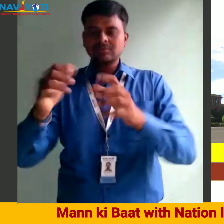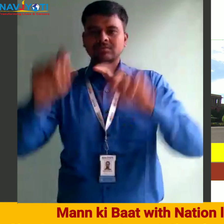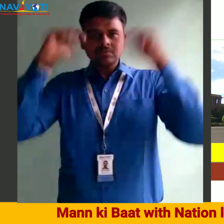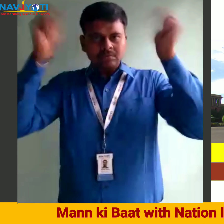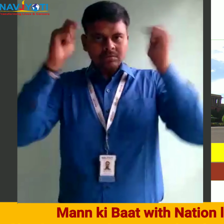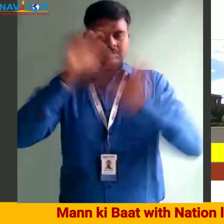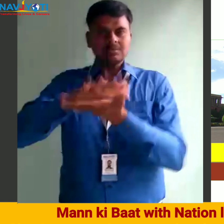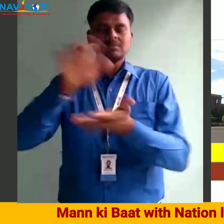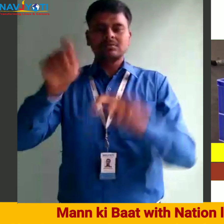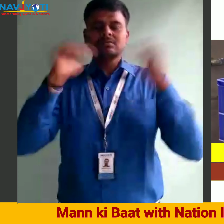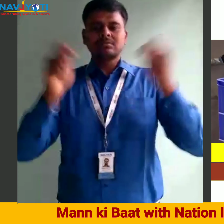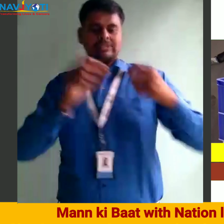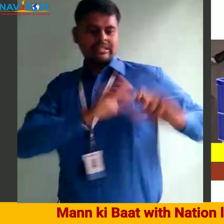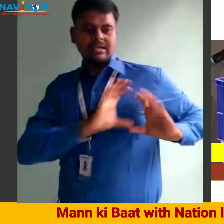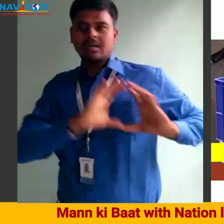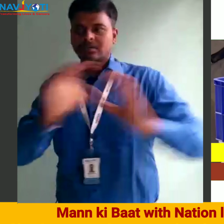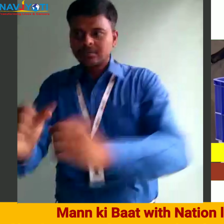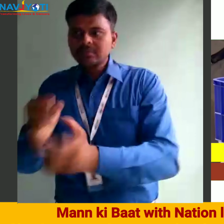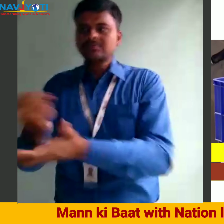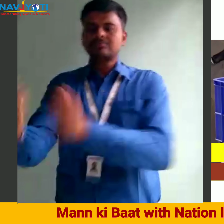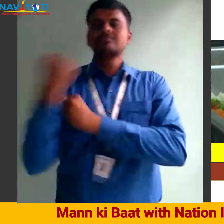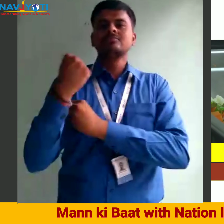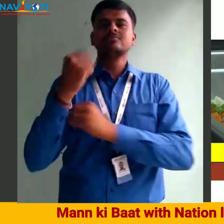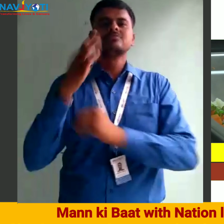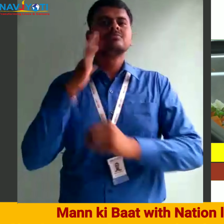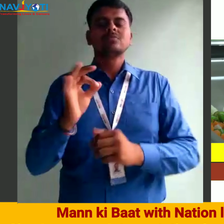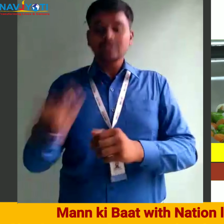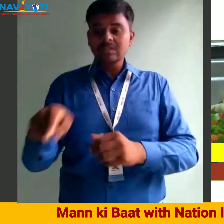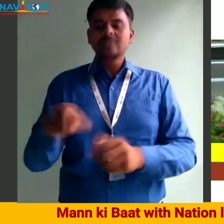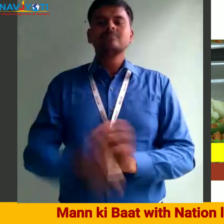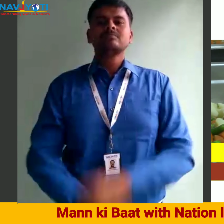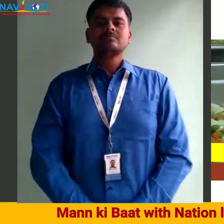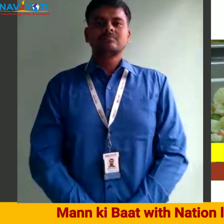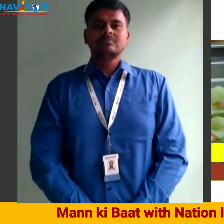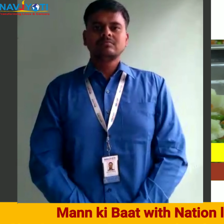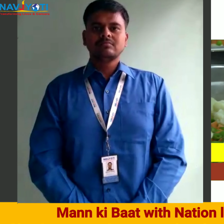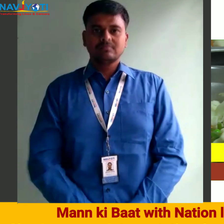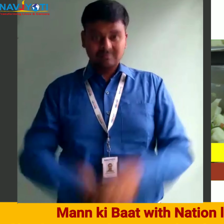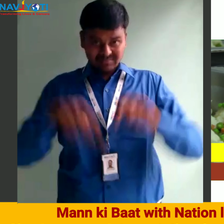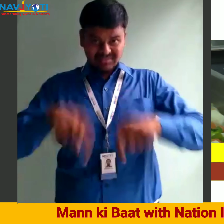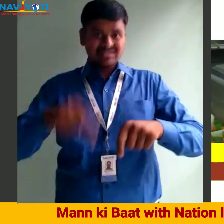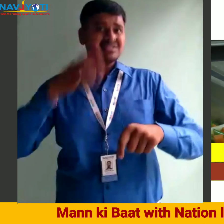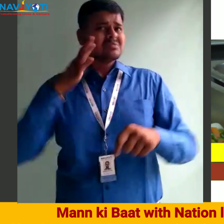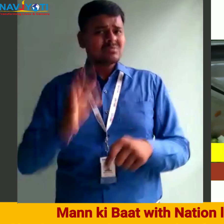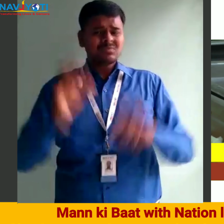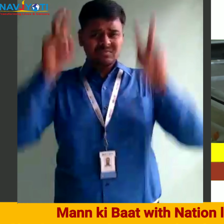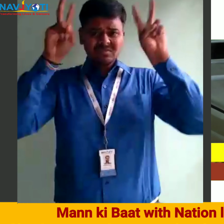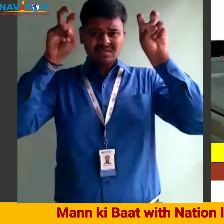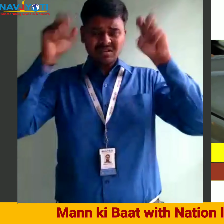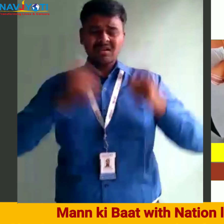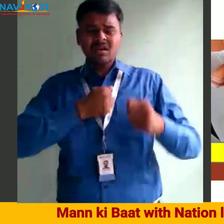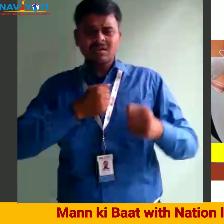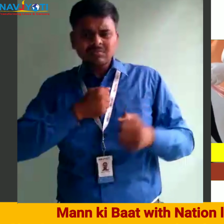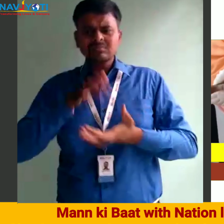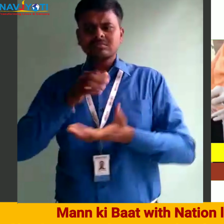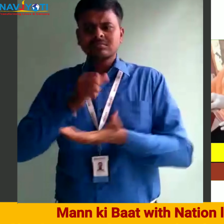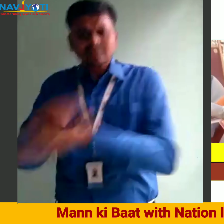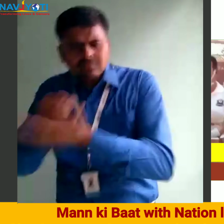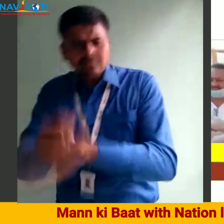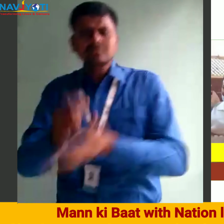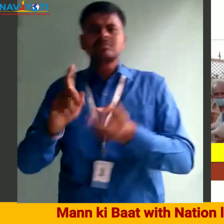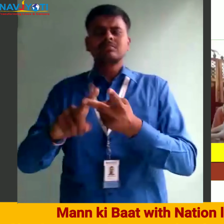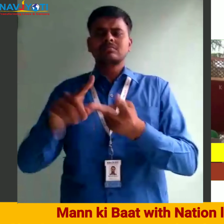अक्षय रहे। क्या आप जानते हैं कि अक्षय तृतीया का यह पर्व दान की शक्ति यानी पावर ऑफ गिविंग